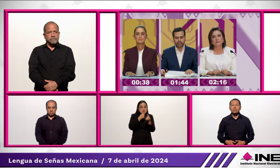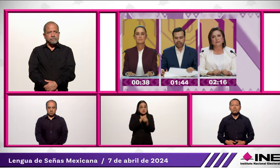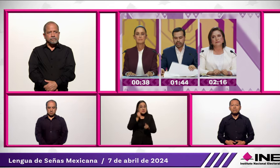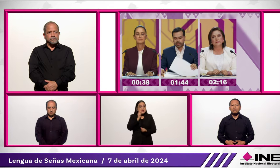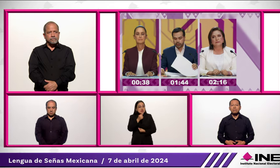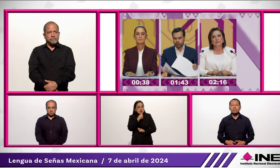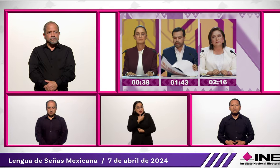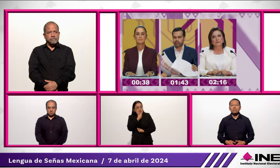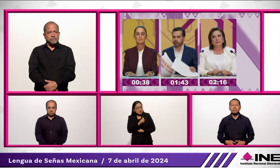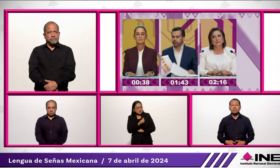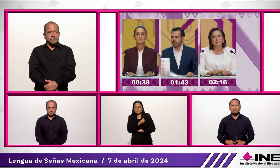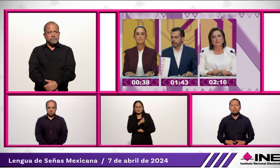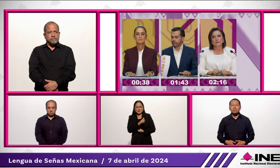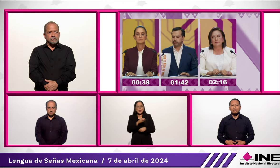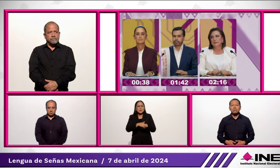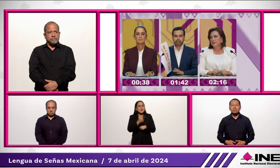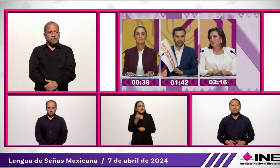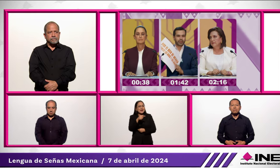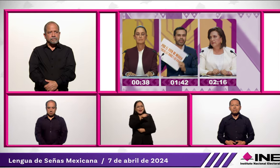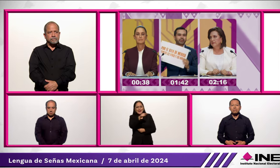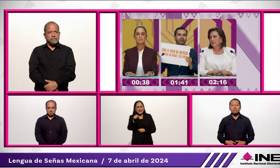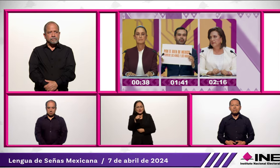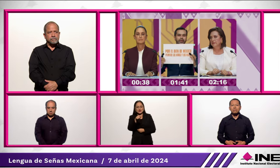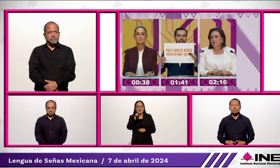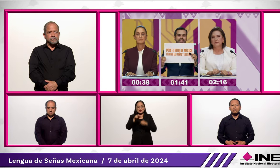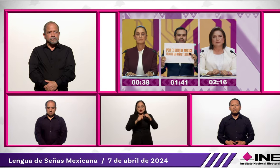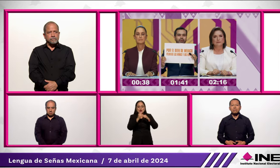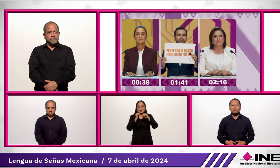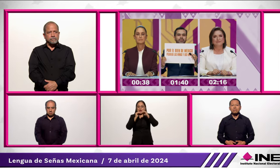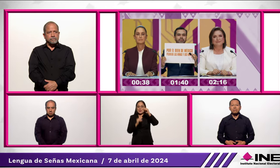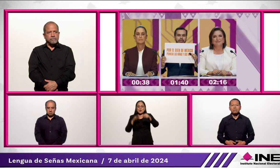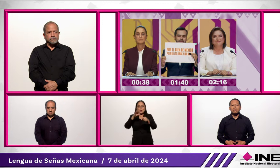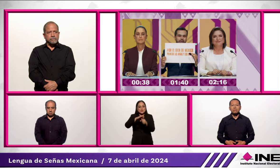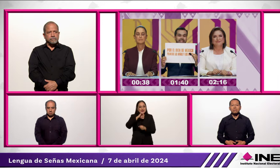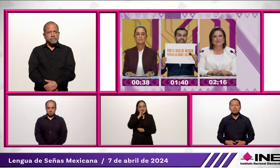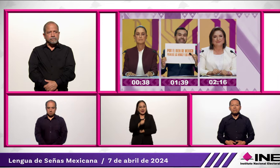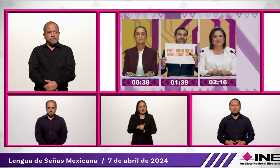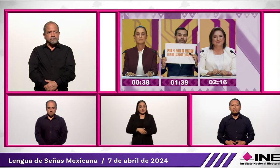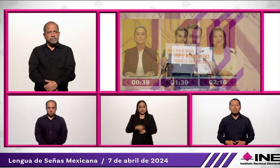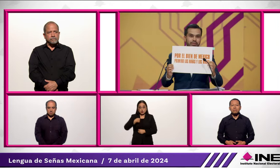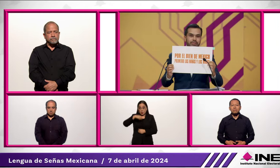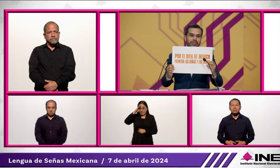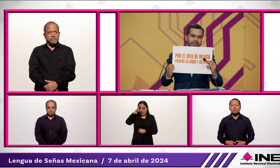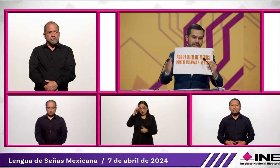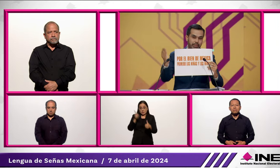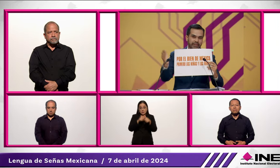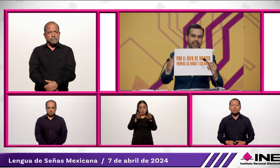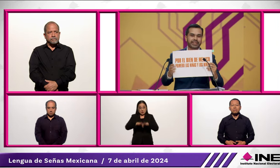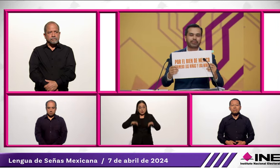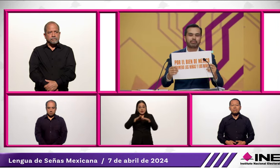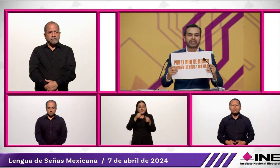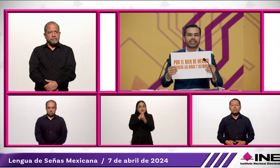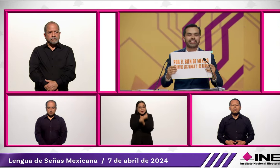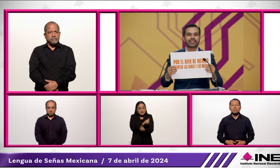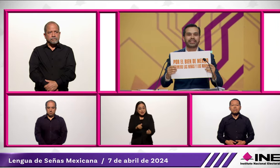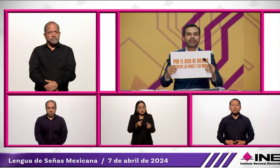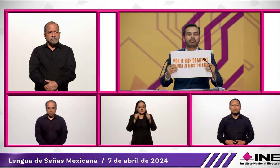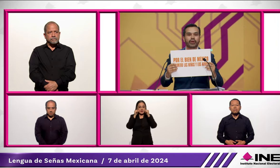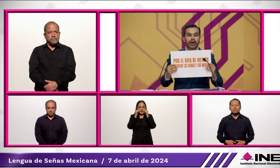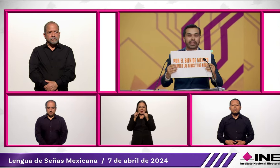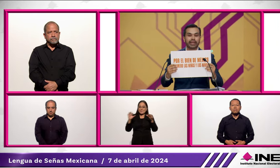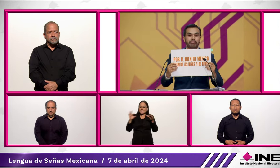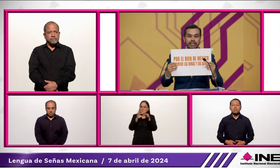no votan. Y te doy un dato. Yo digo que por el bien de todos, primero las niñas y los niños. Sí, parafraseando al